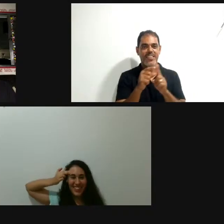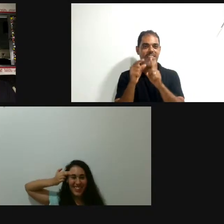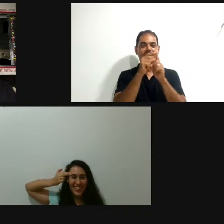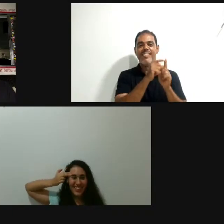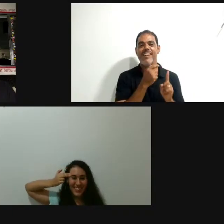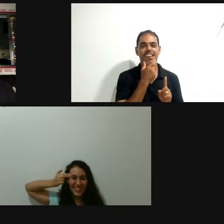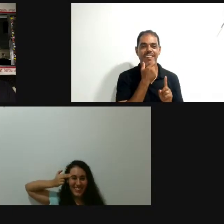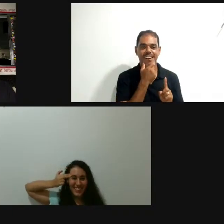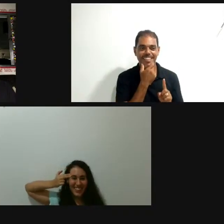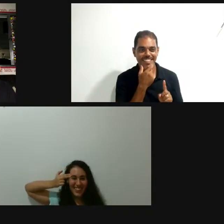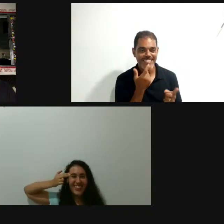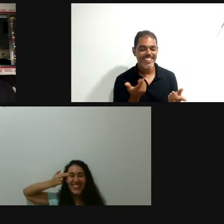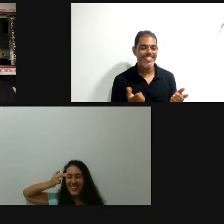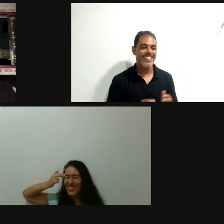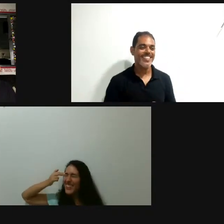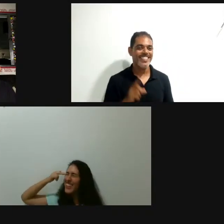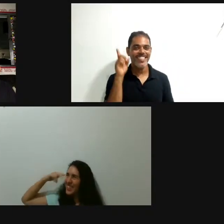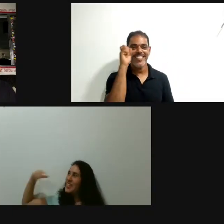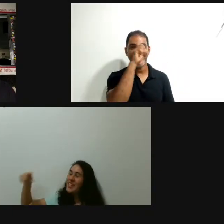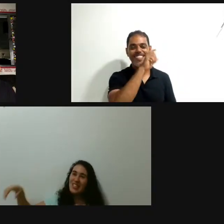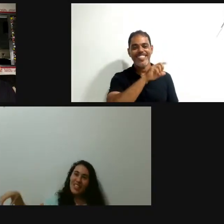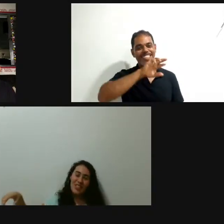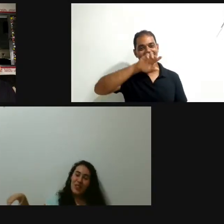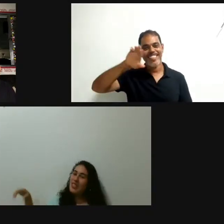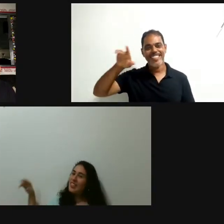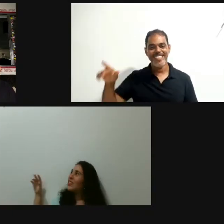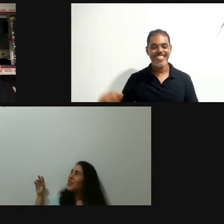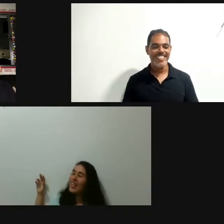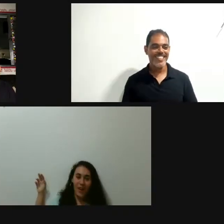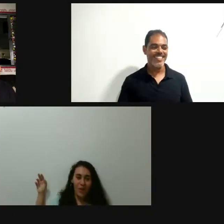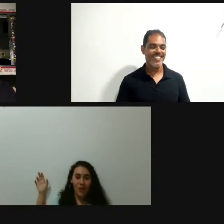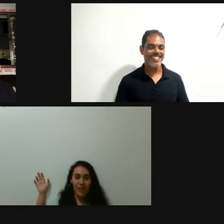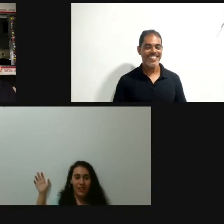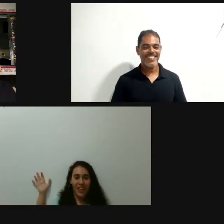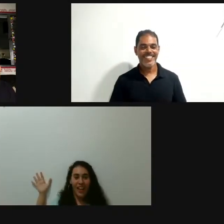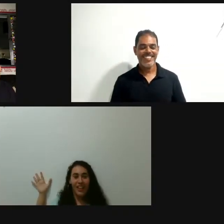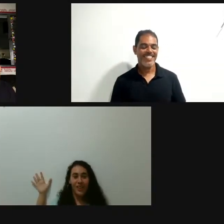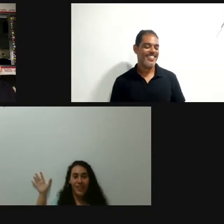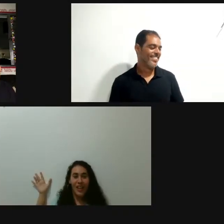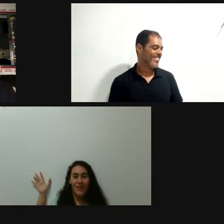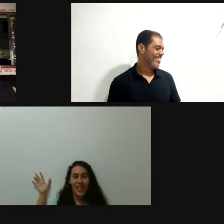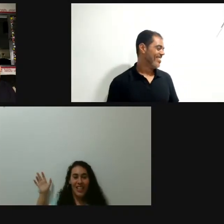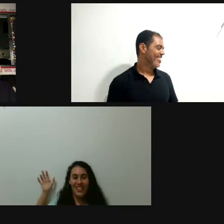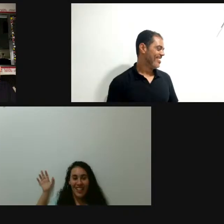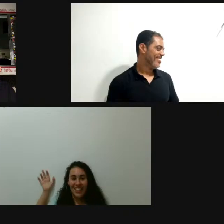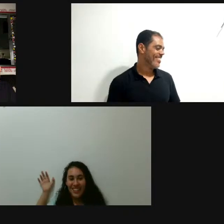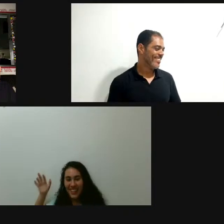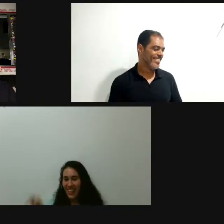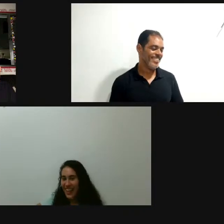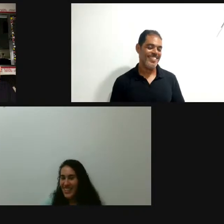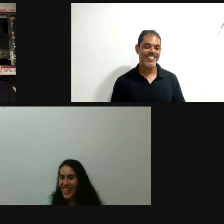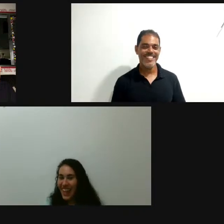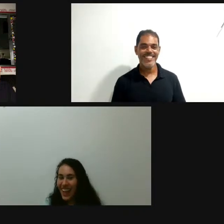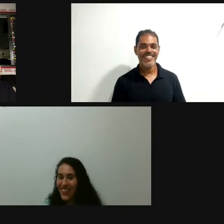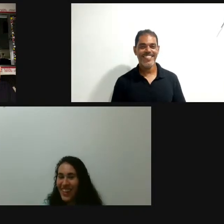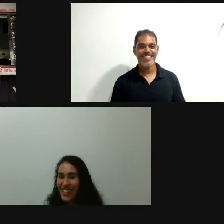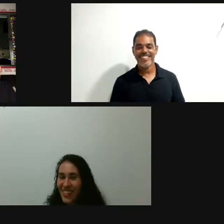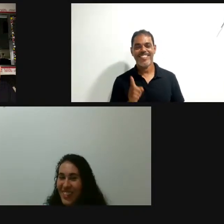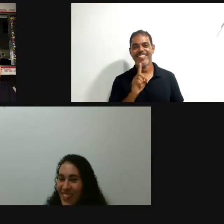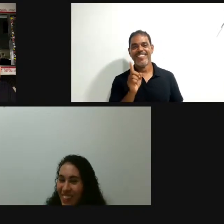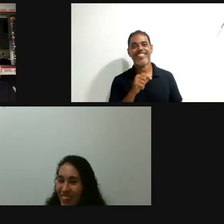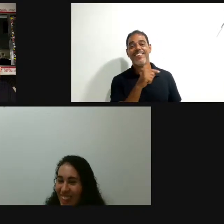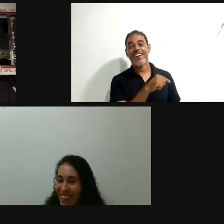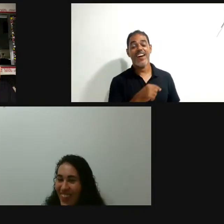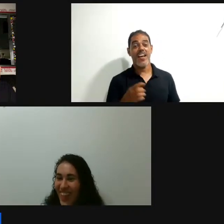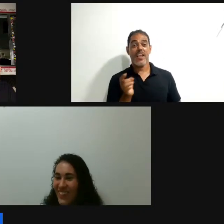estão bem que nem. eles são amigos. Gente, eu tô sentindo que eu vou estar ferrada quando terminar essa live. Eles